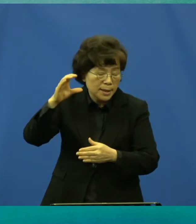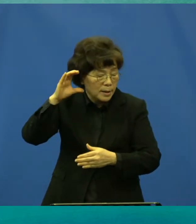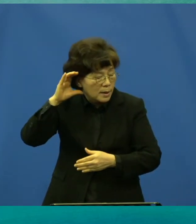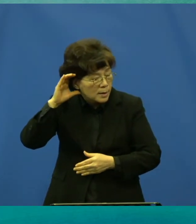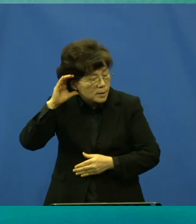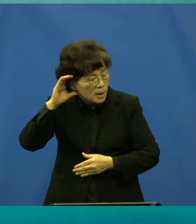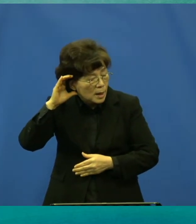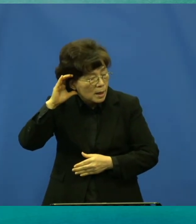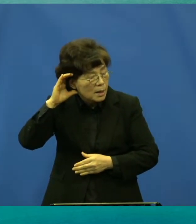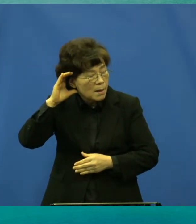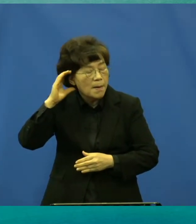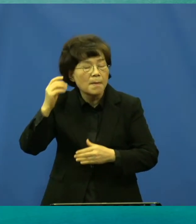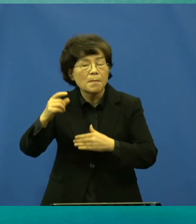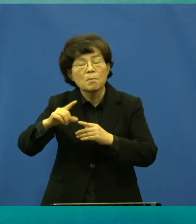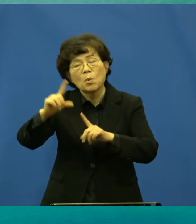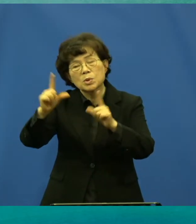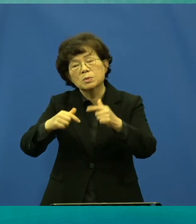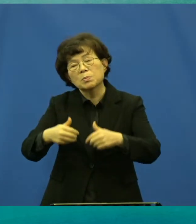돼요.